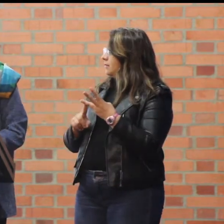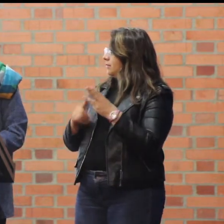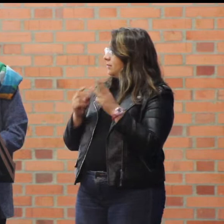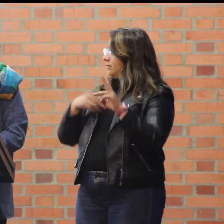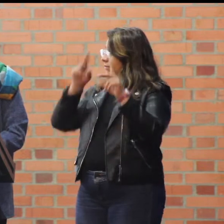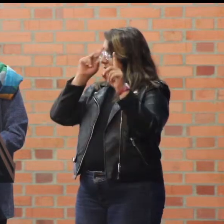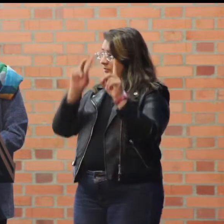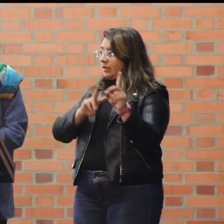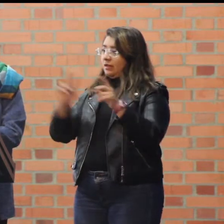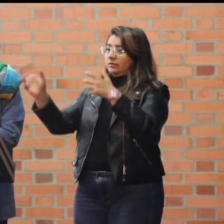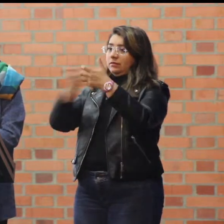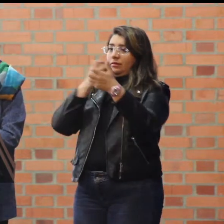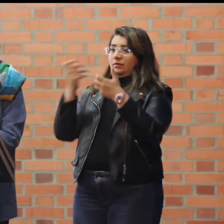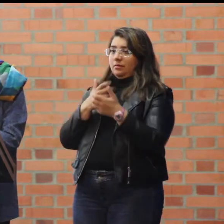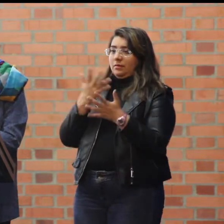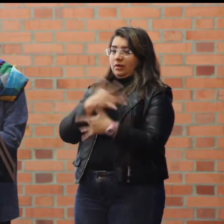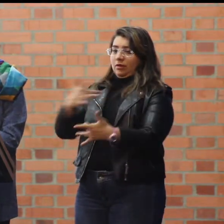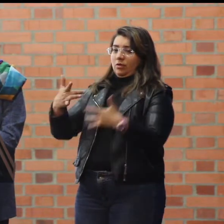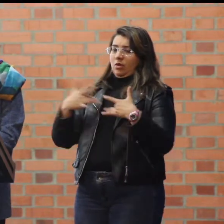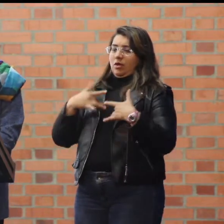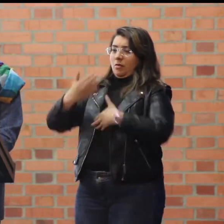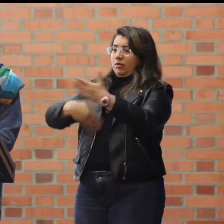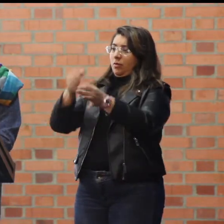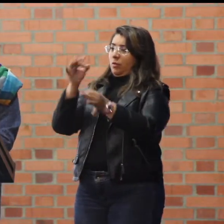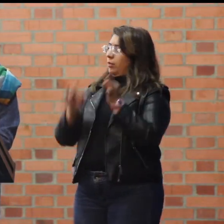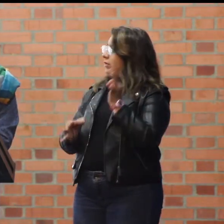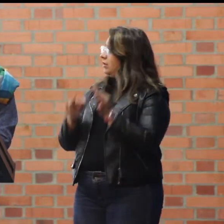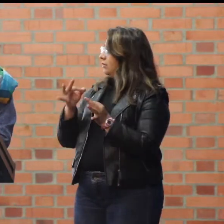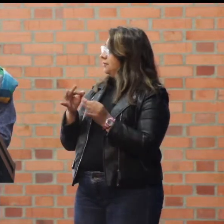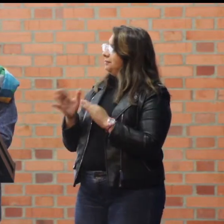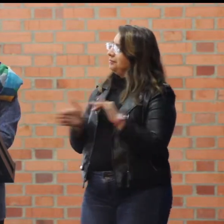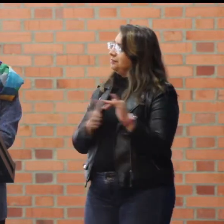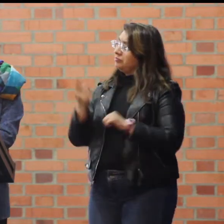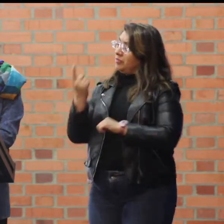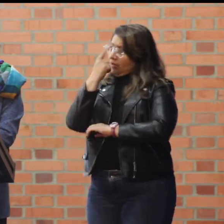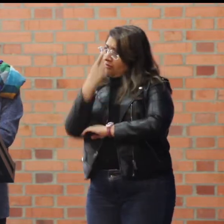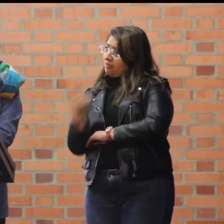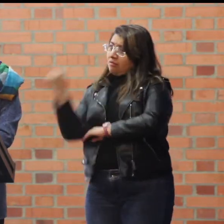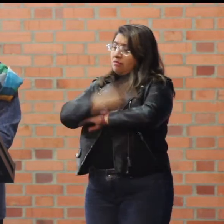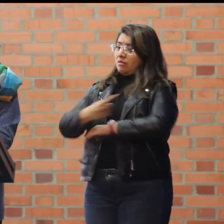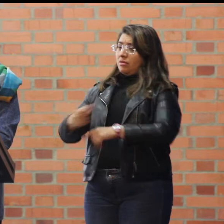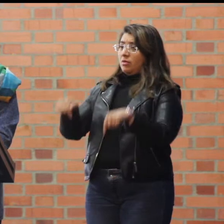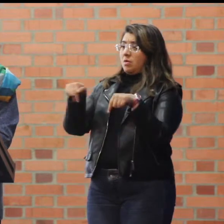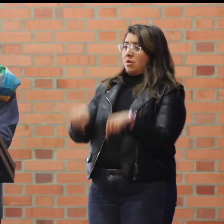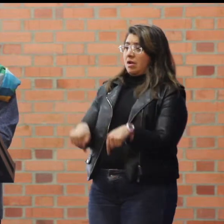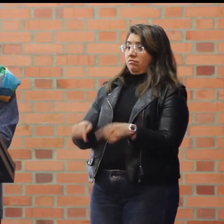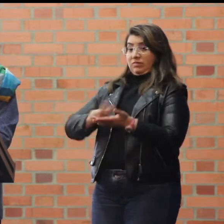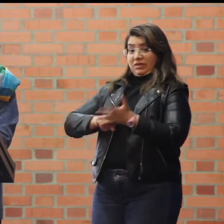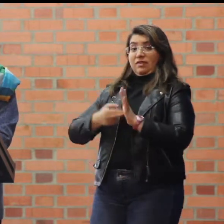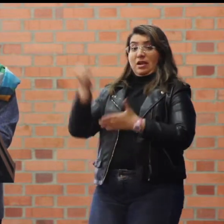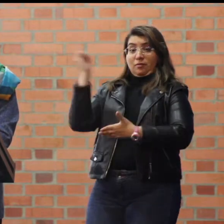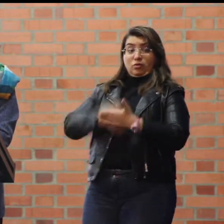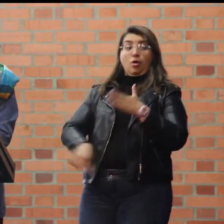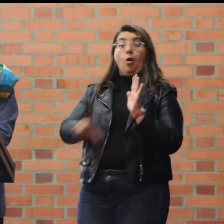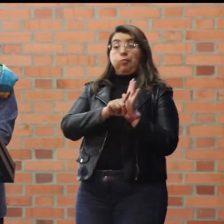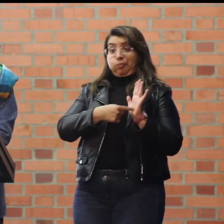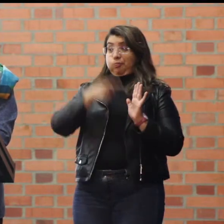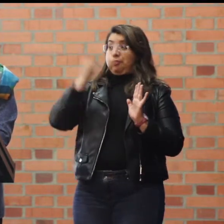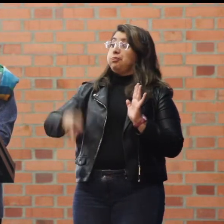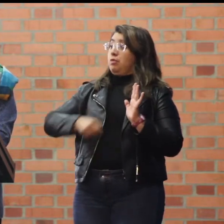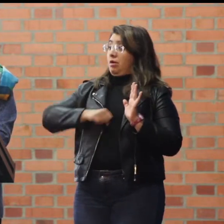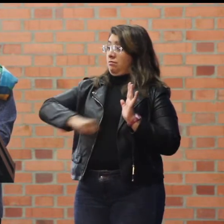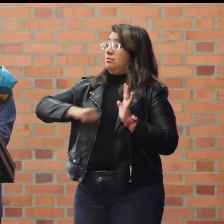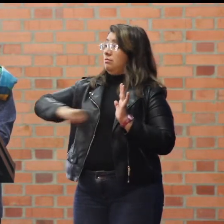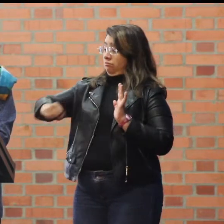los sistemas de salud y de justicia hoy el aborto sigue siendo un derecho en disputa y los